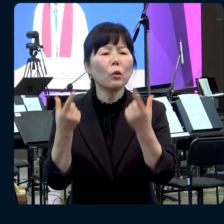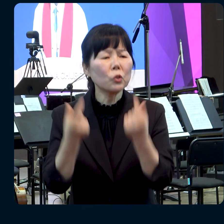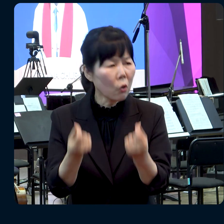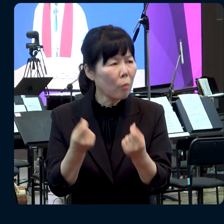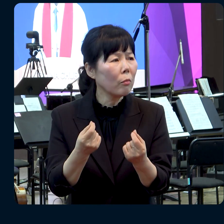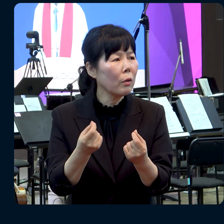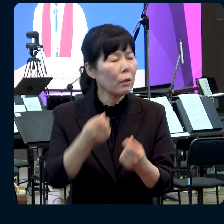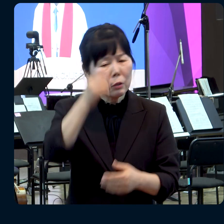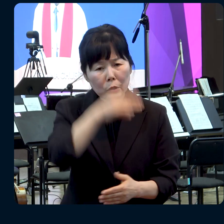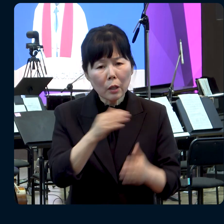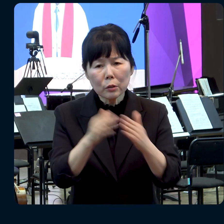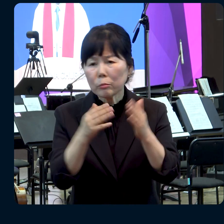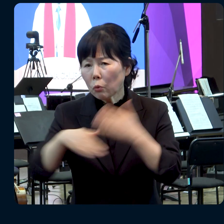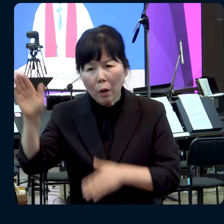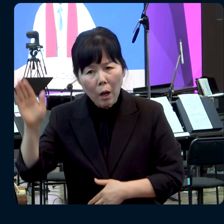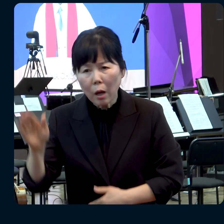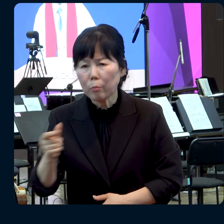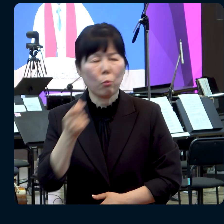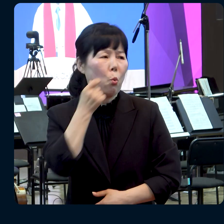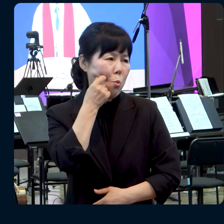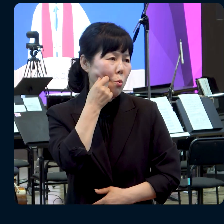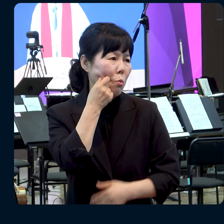말이에요.